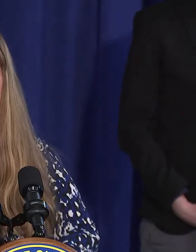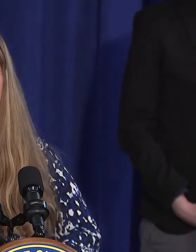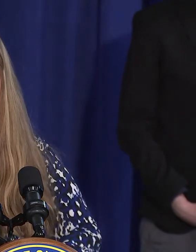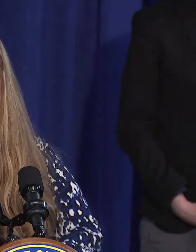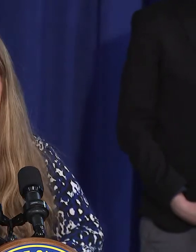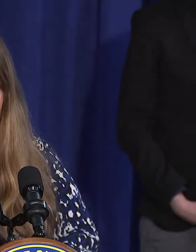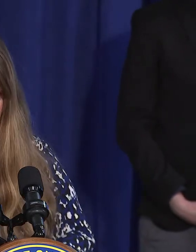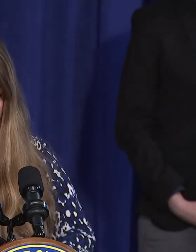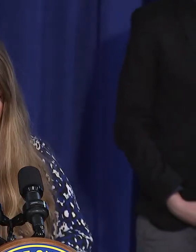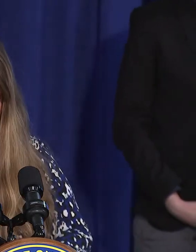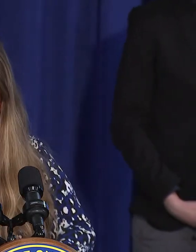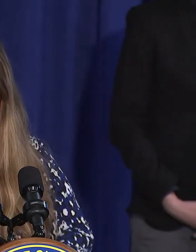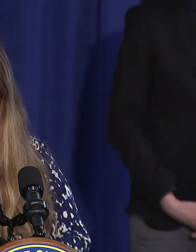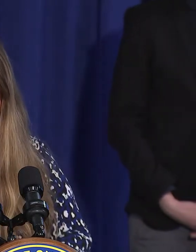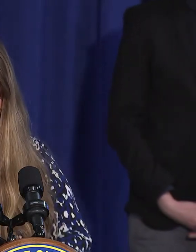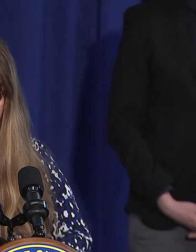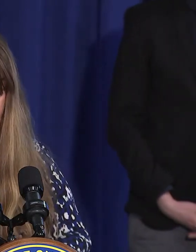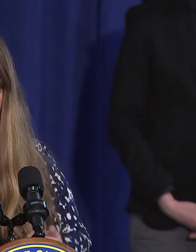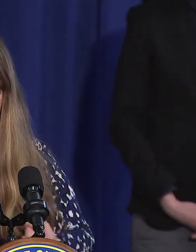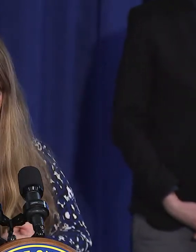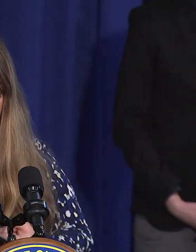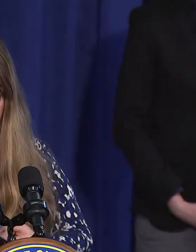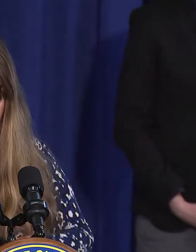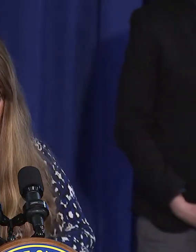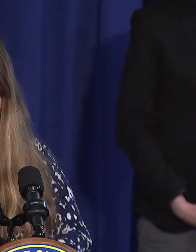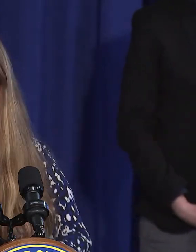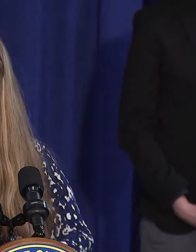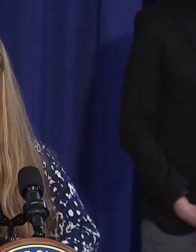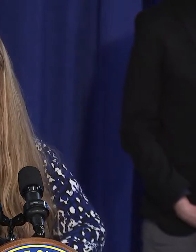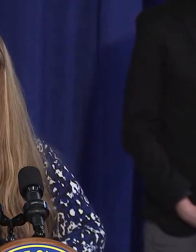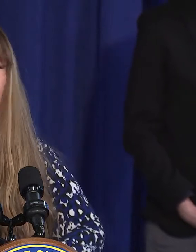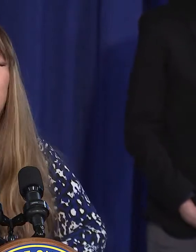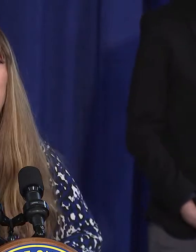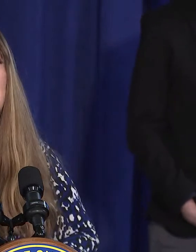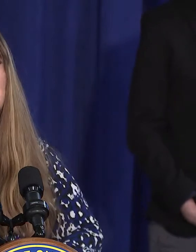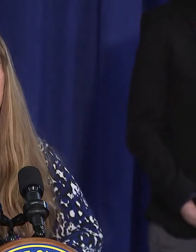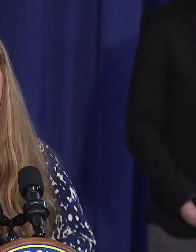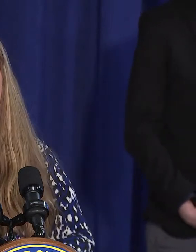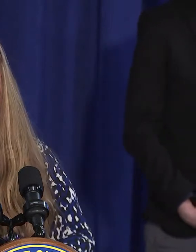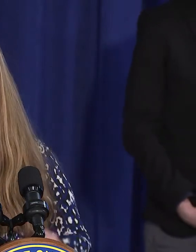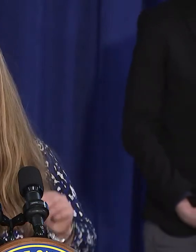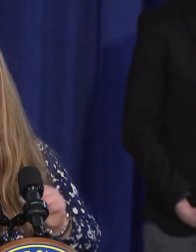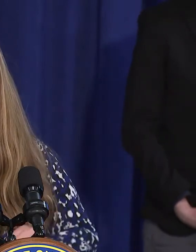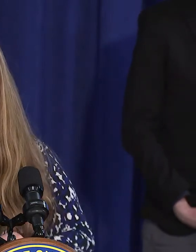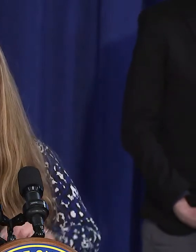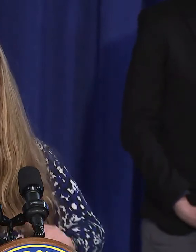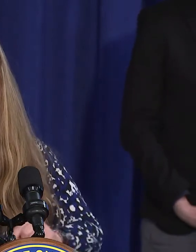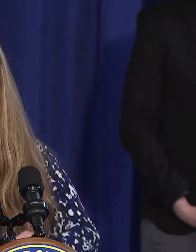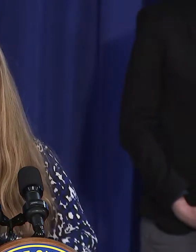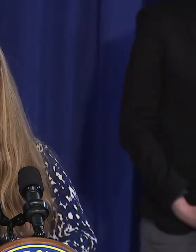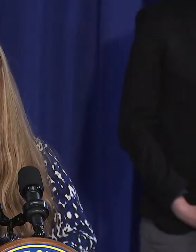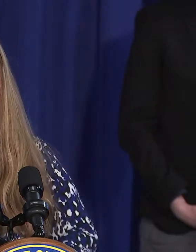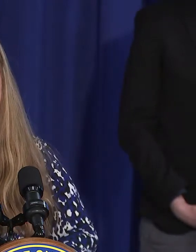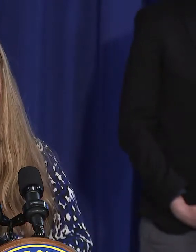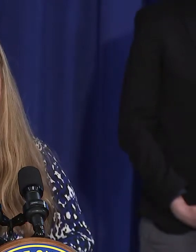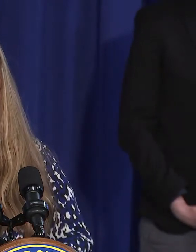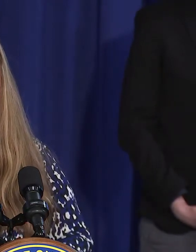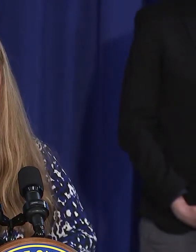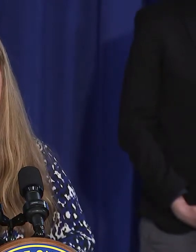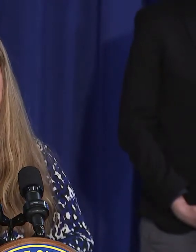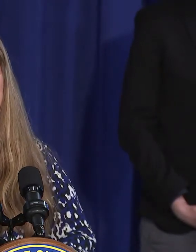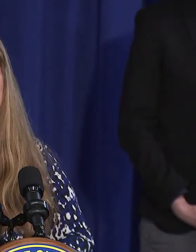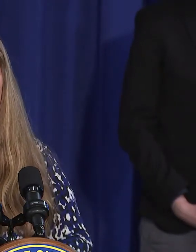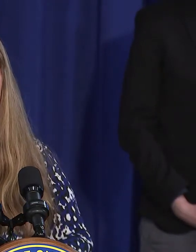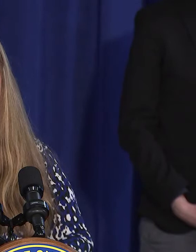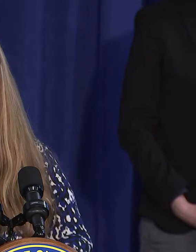sigan impartiendo en nuestra ciudad. Sábado, domingo, lunes y martes. Recuerden todas esas personas antes